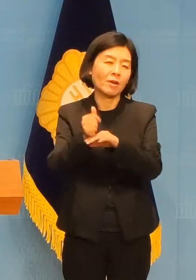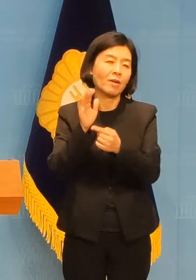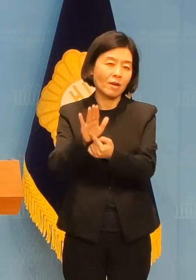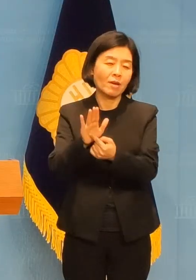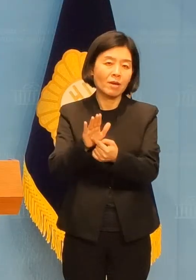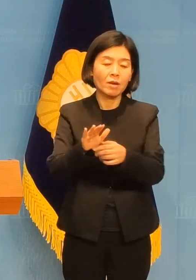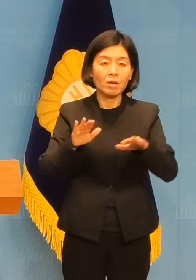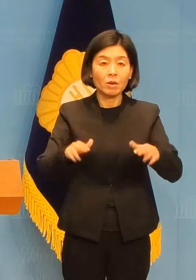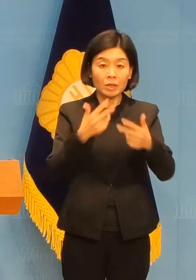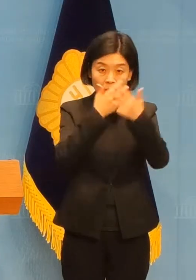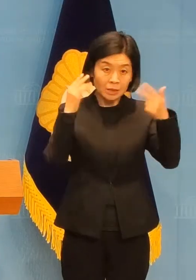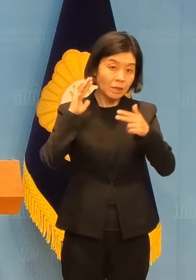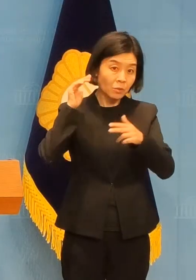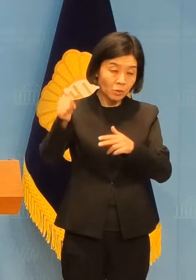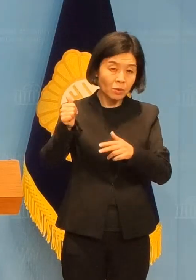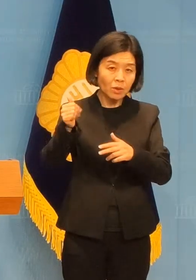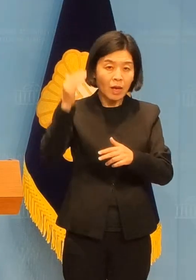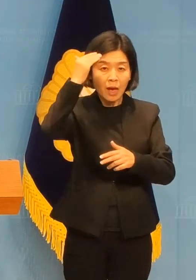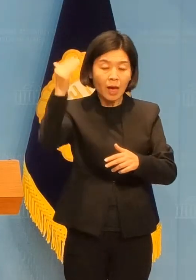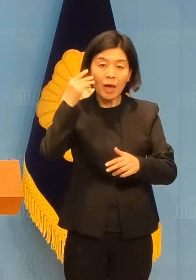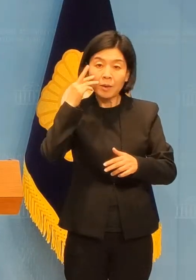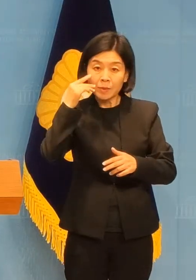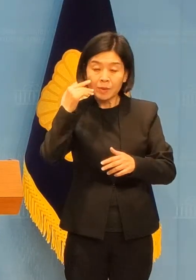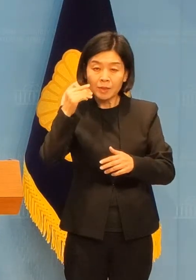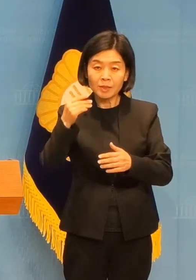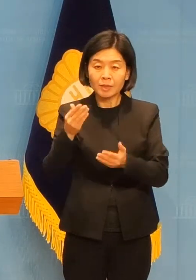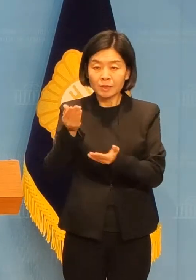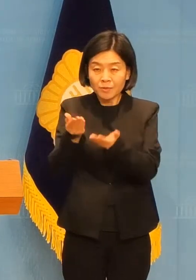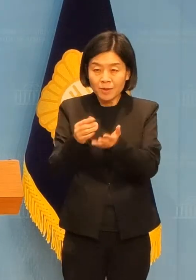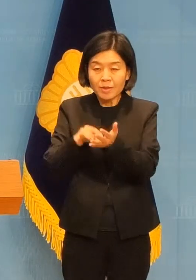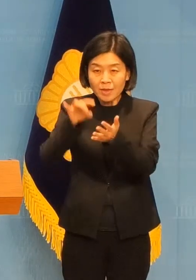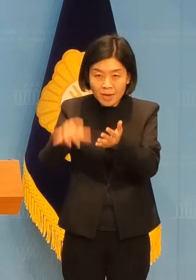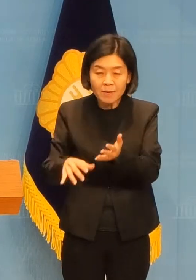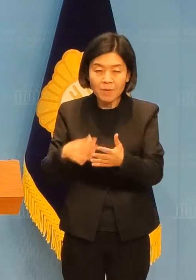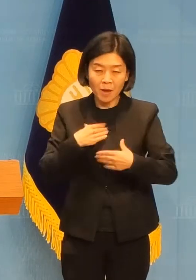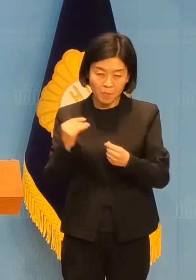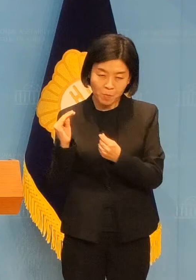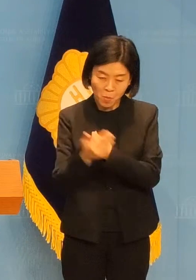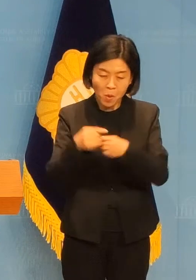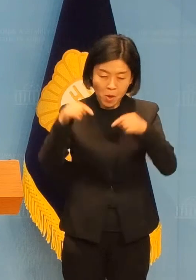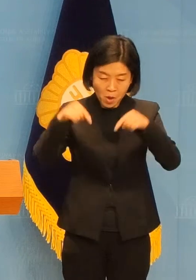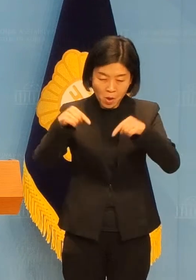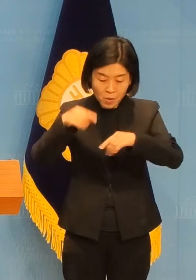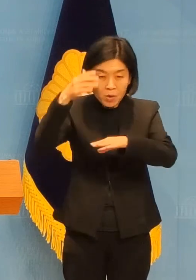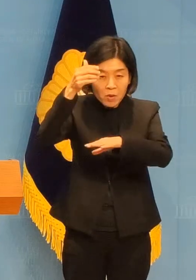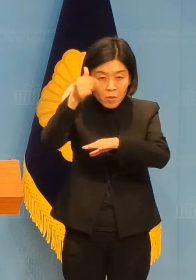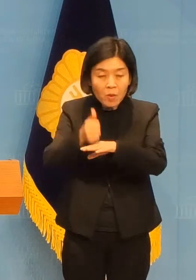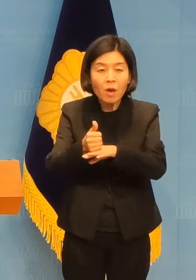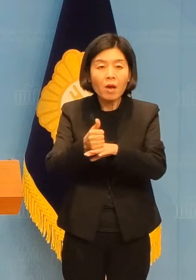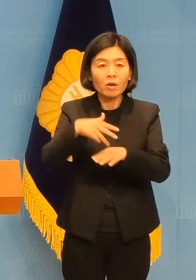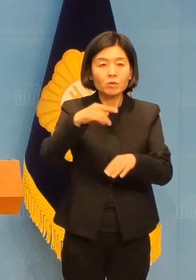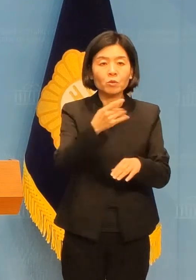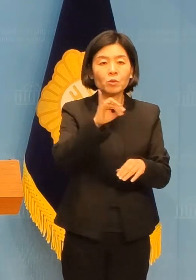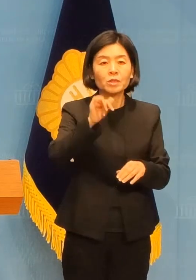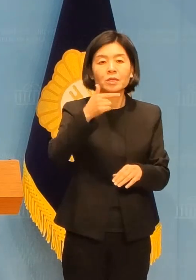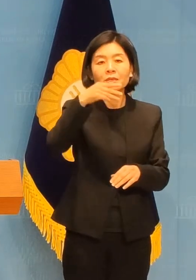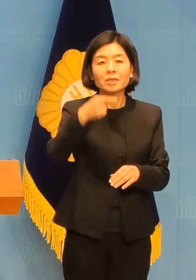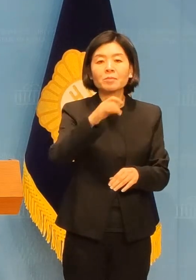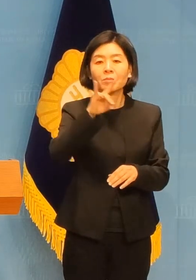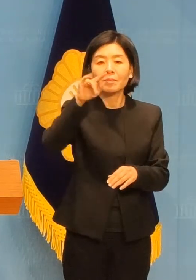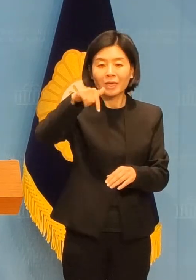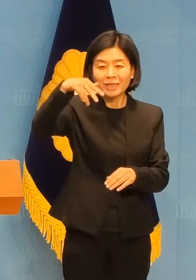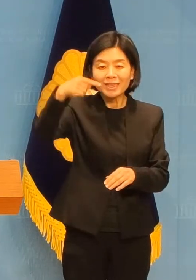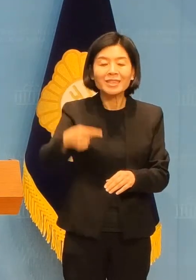대통령께서 한미 관세 안보 협상의 결과물인 조인트 팩트시트 최종